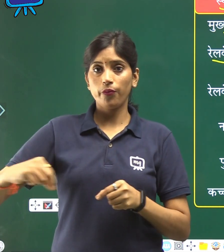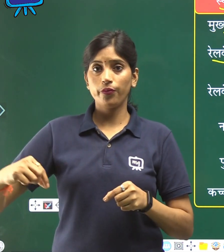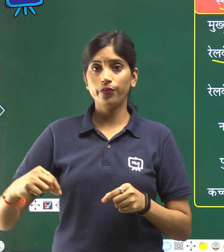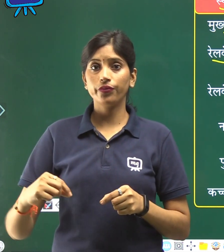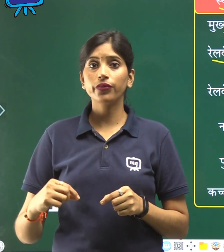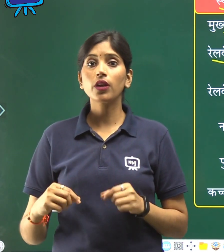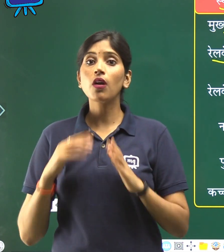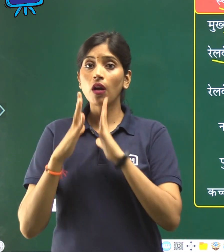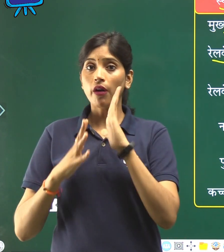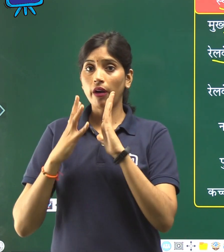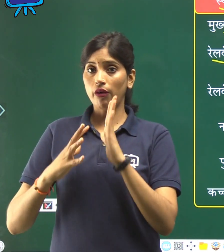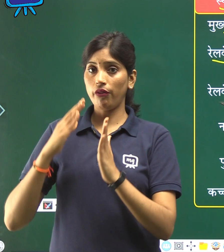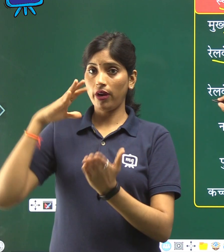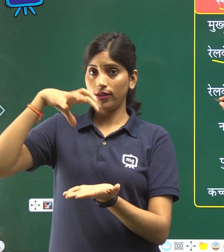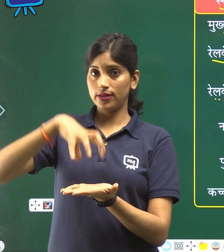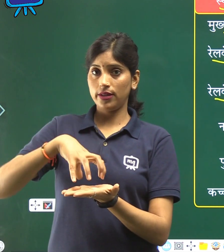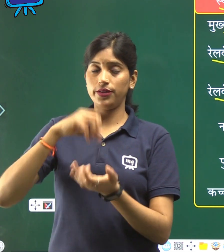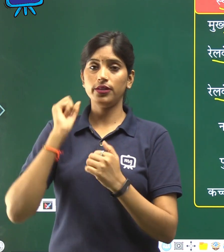रेलवे स्टेशन,